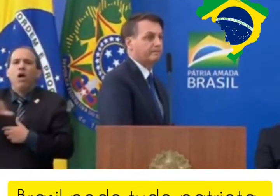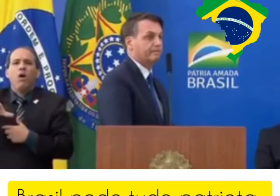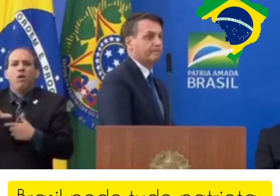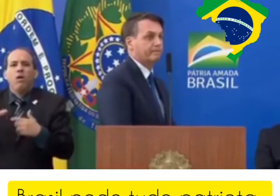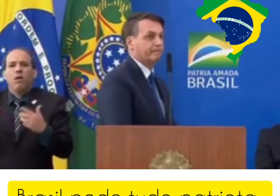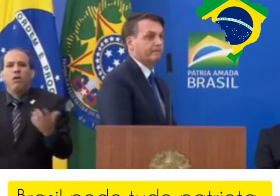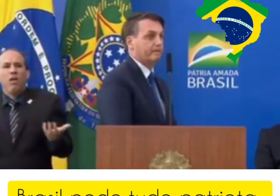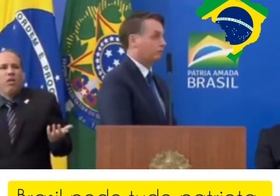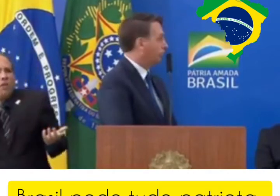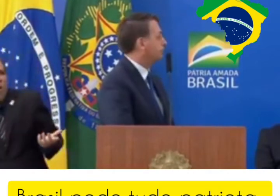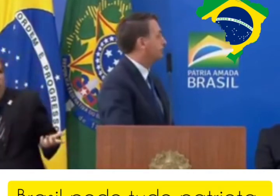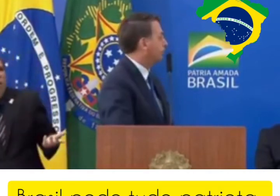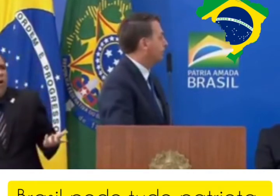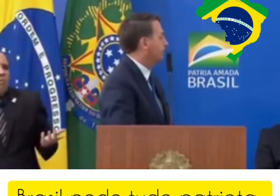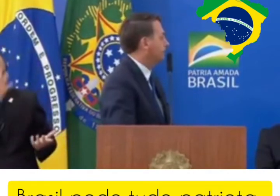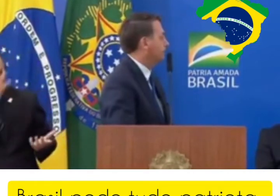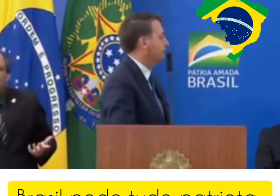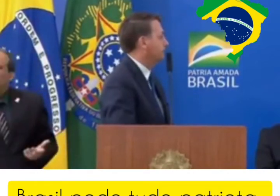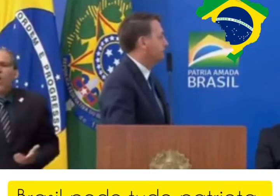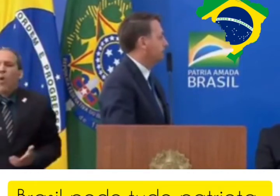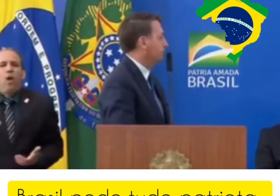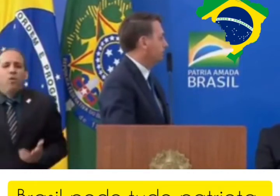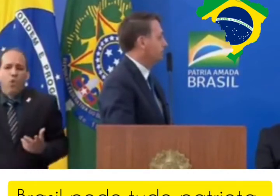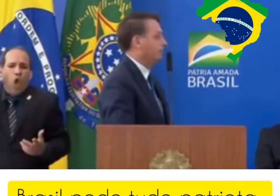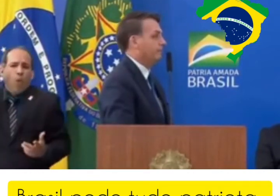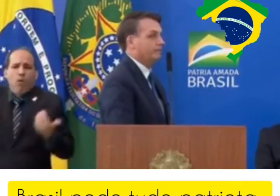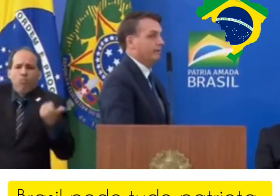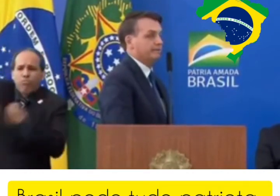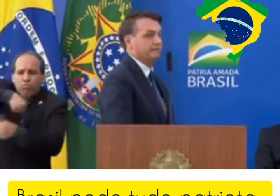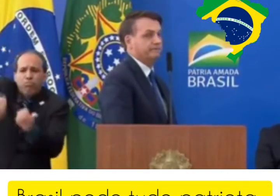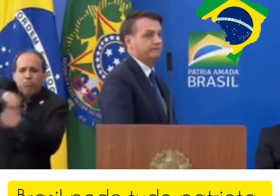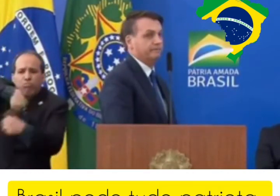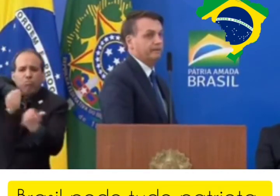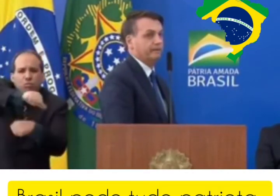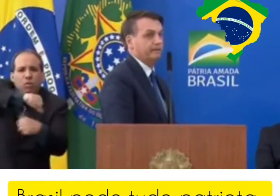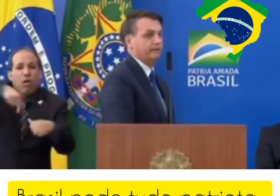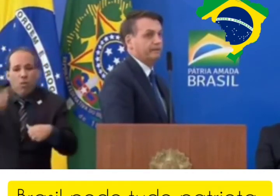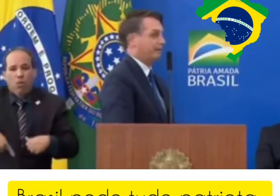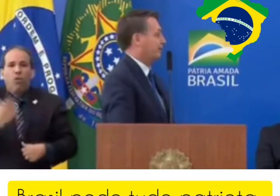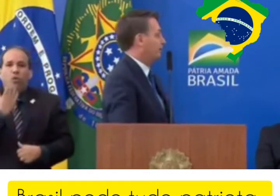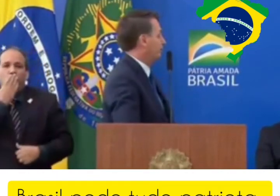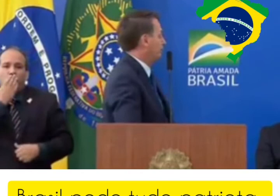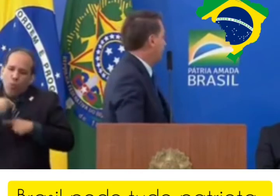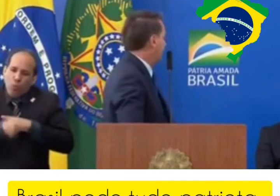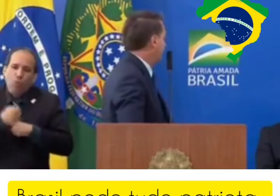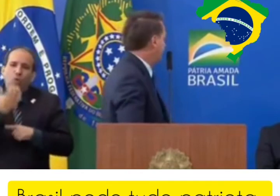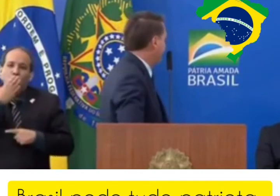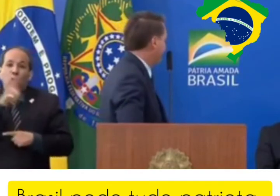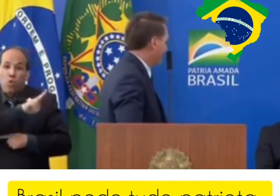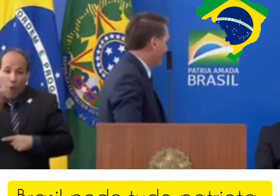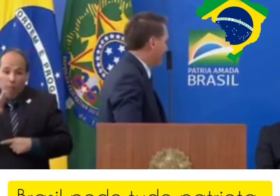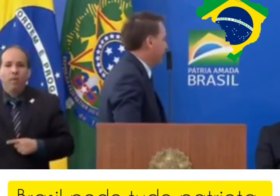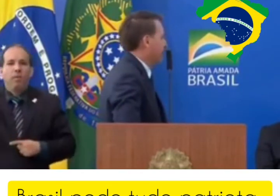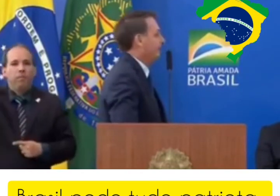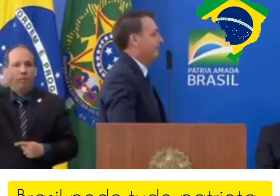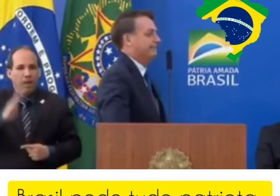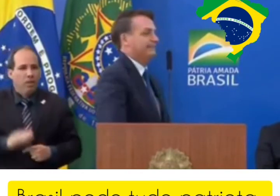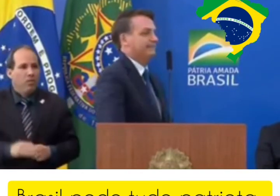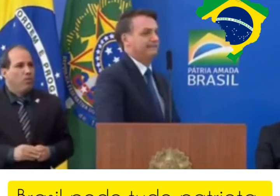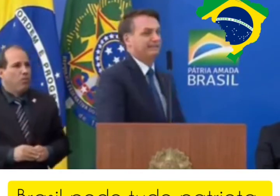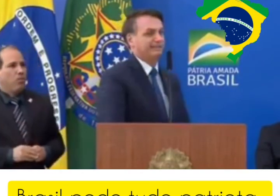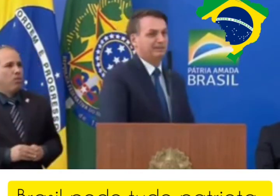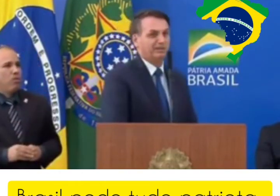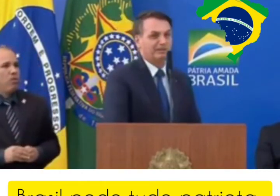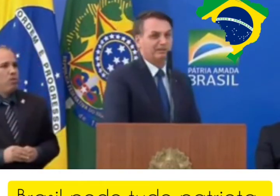momento. E todos torcem pelo time chamado Brasil. Prezado Augusto Aras, doutor Augusto